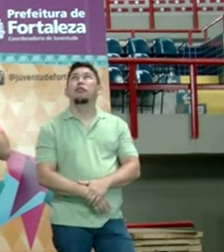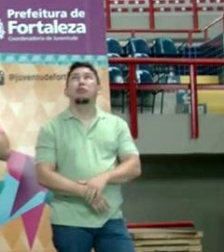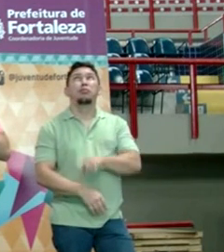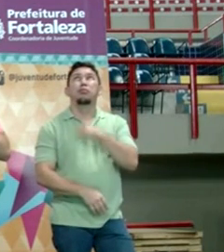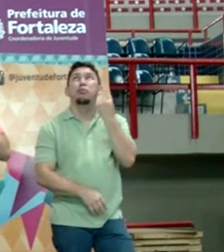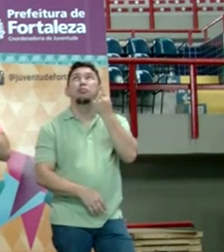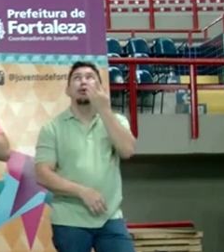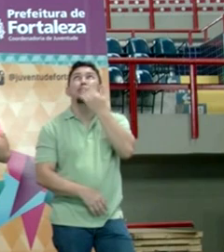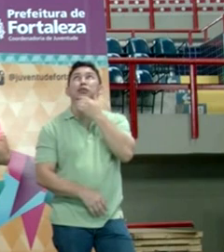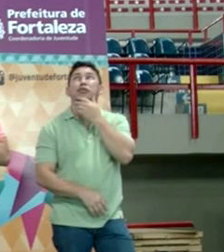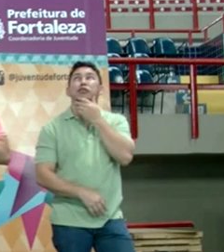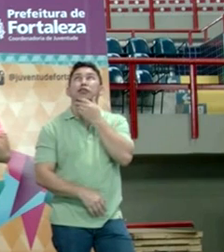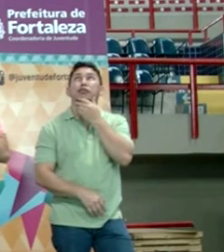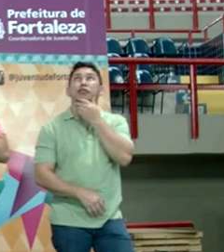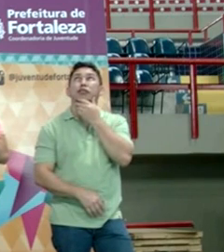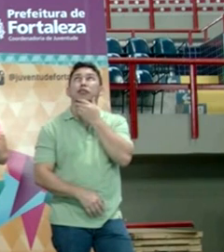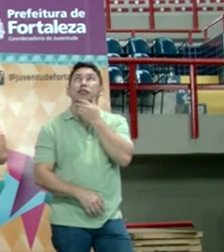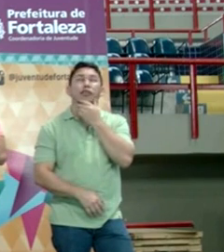Morreu.